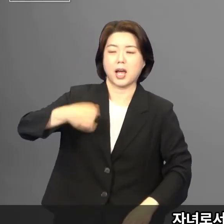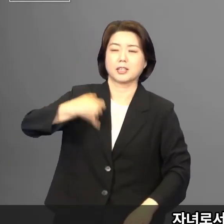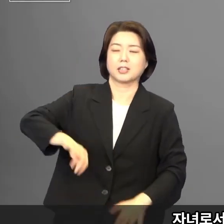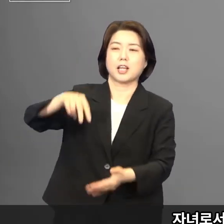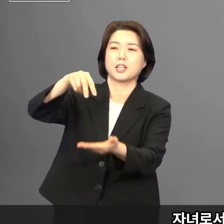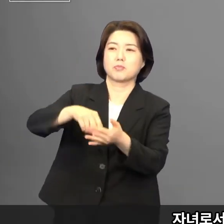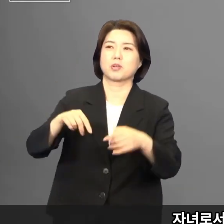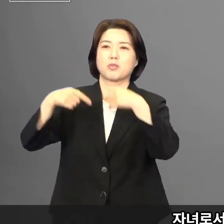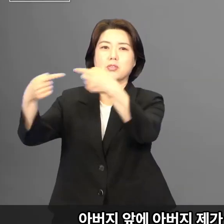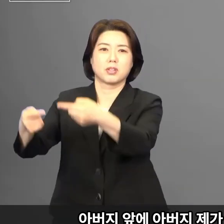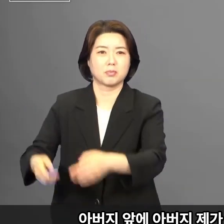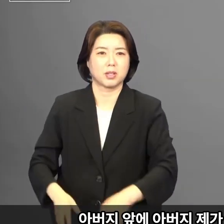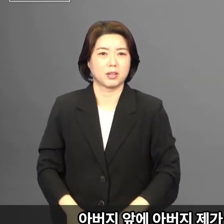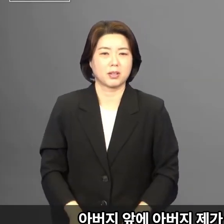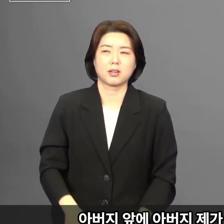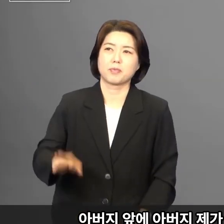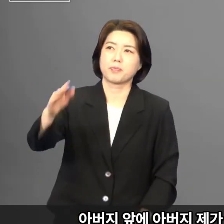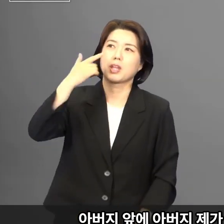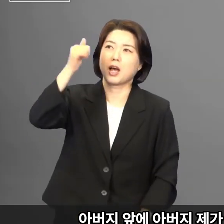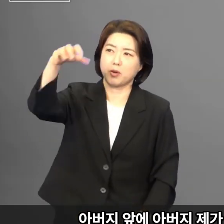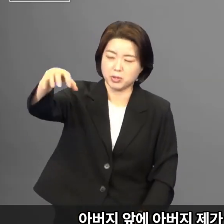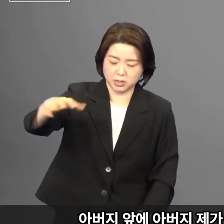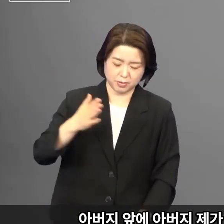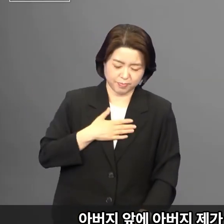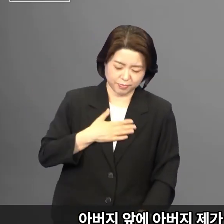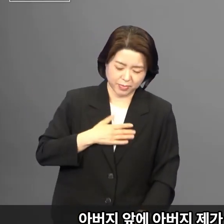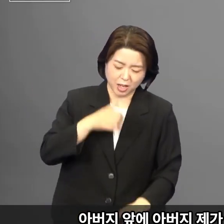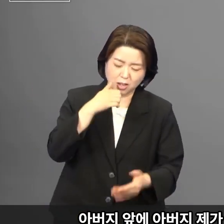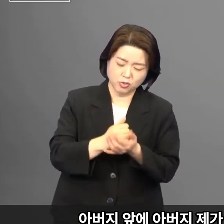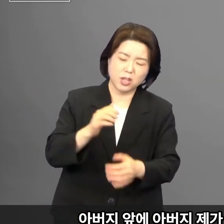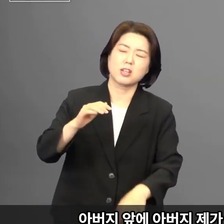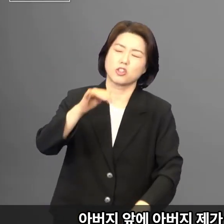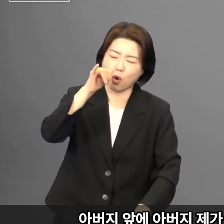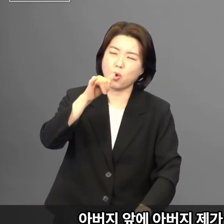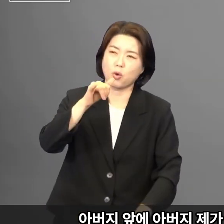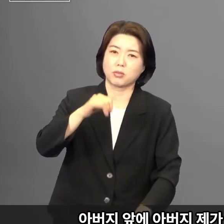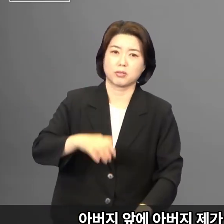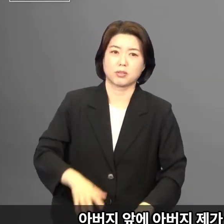거예요. 아버지 앞에, 아버지, 제가 죄를 지었습니다.